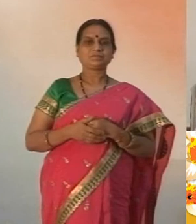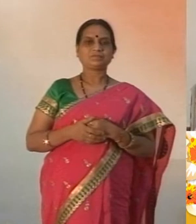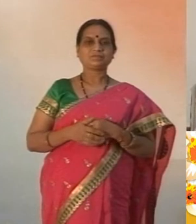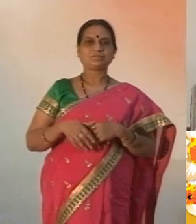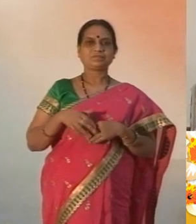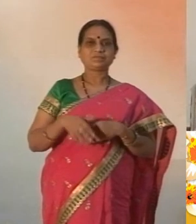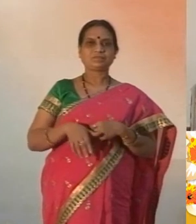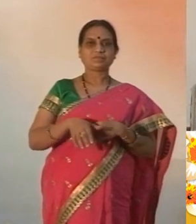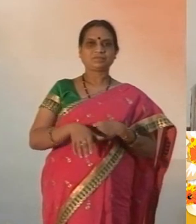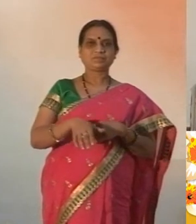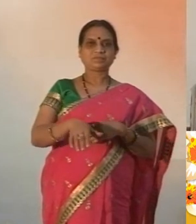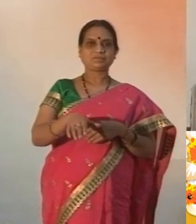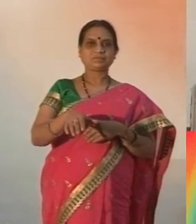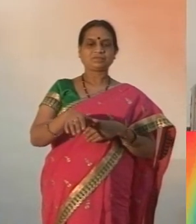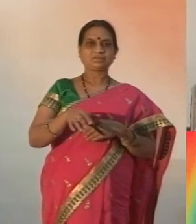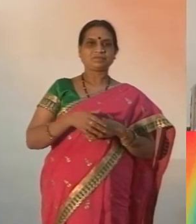धीरे धीरे